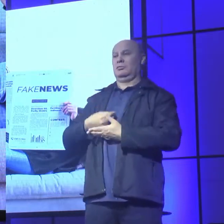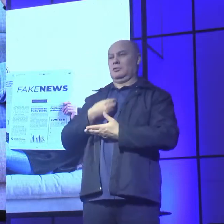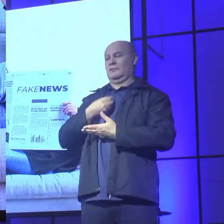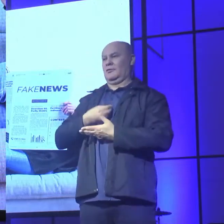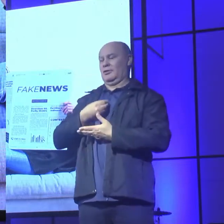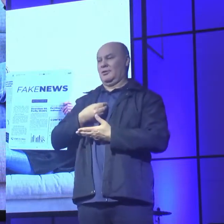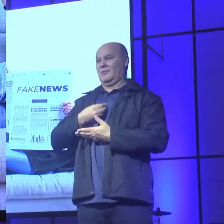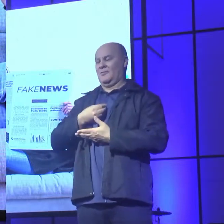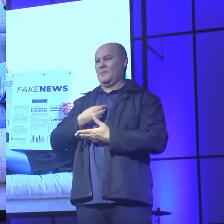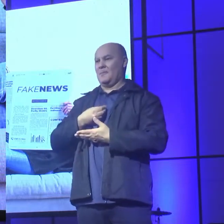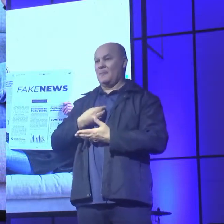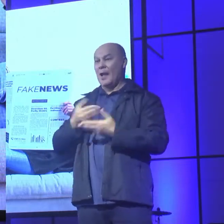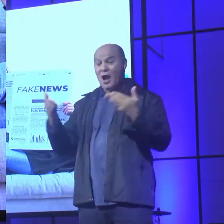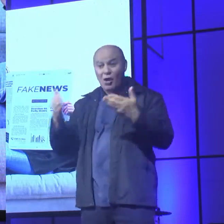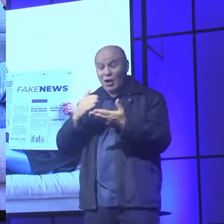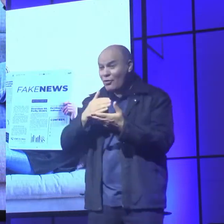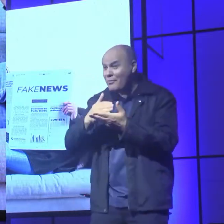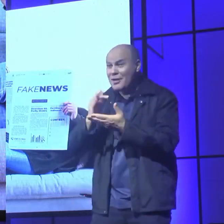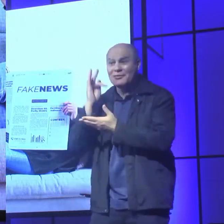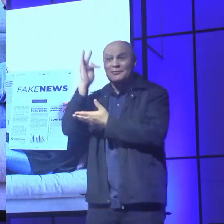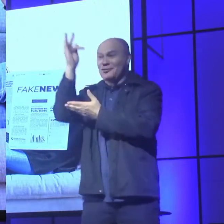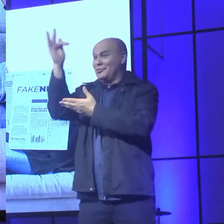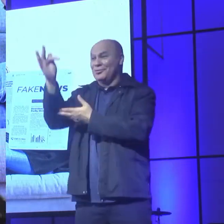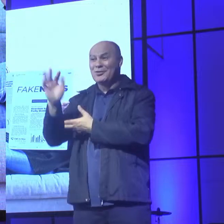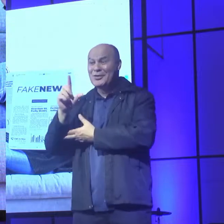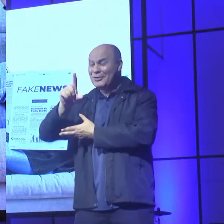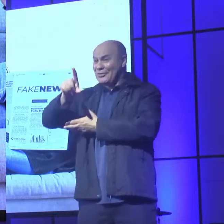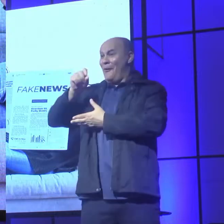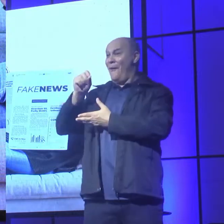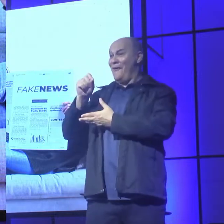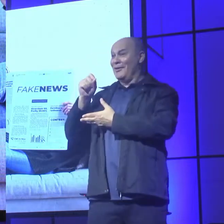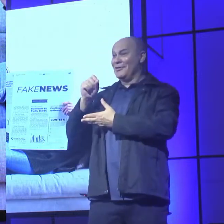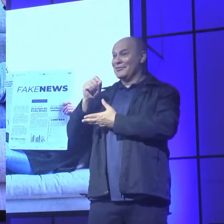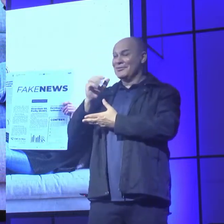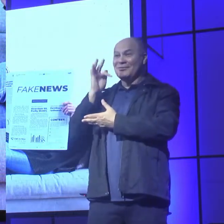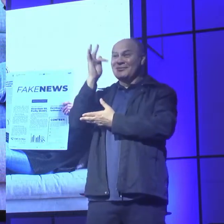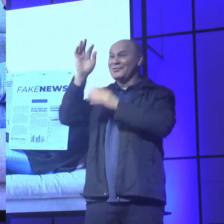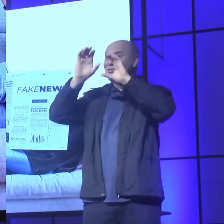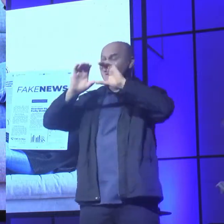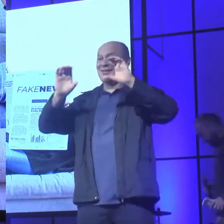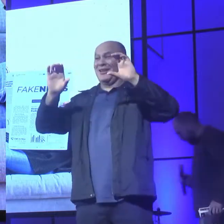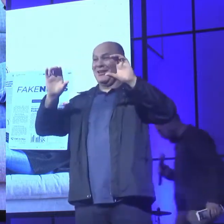posicionar diante dessa verdade. Feche seus olhos, curva a sua cabeça, pastor David.